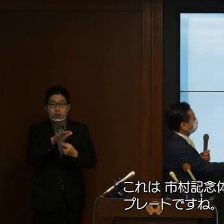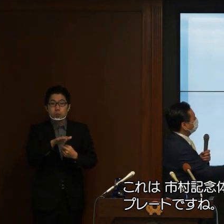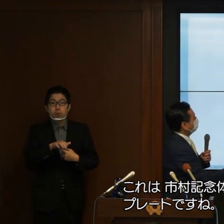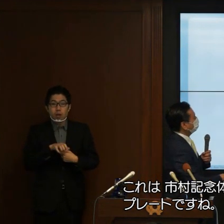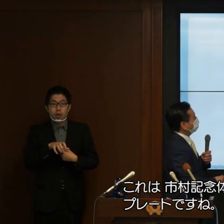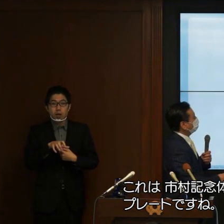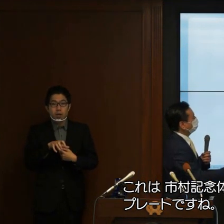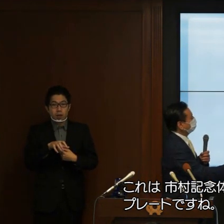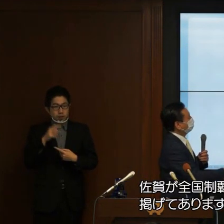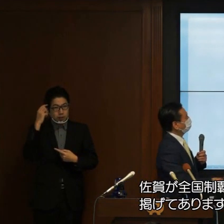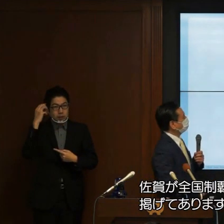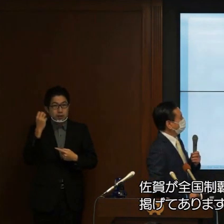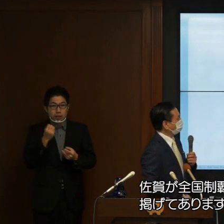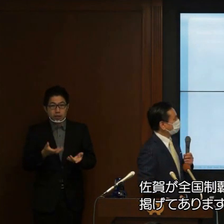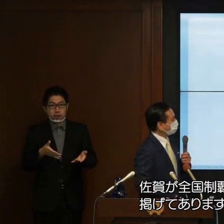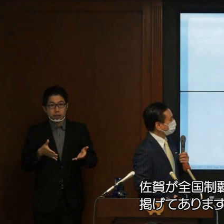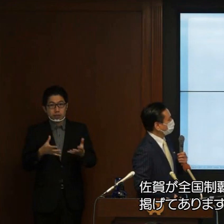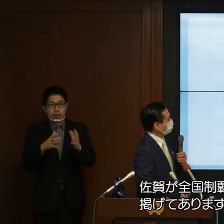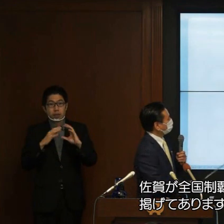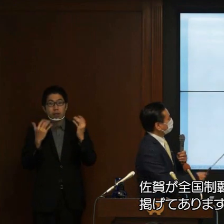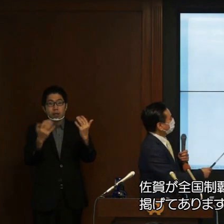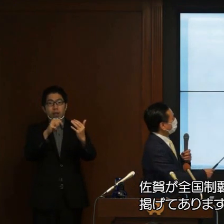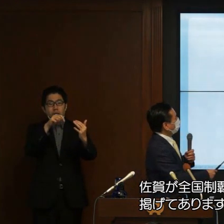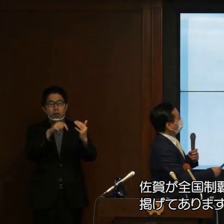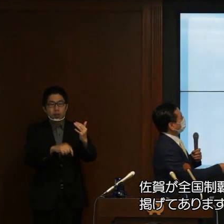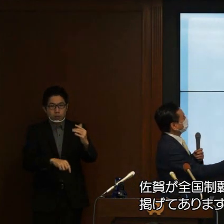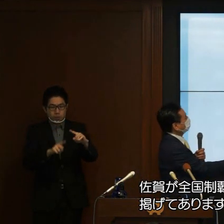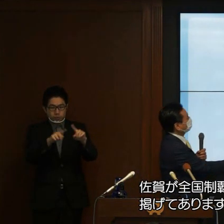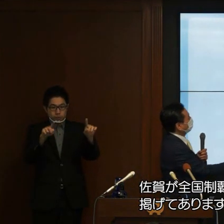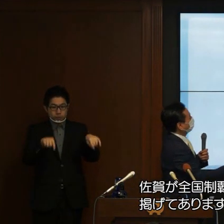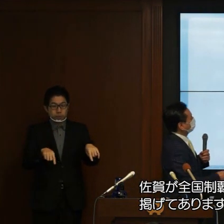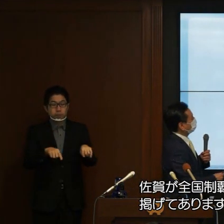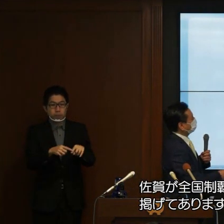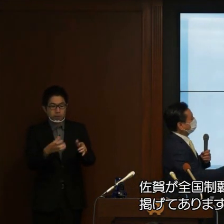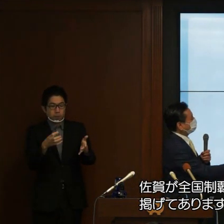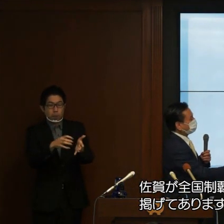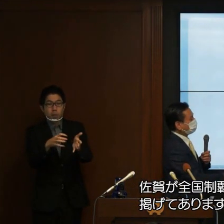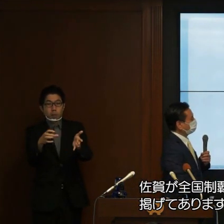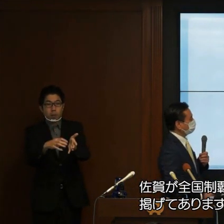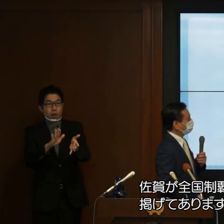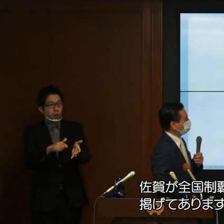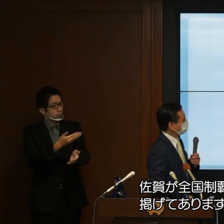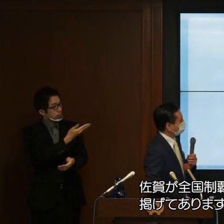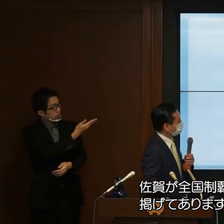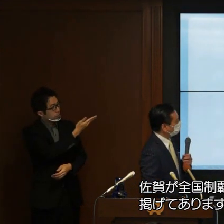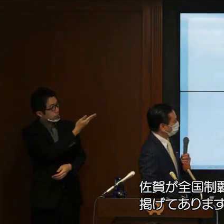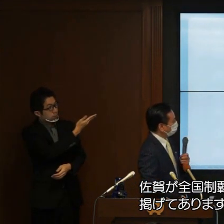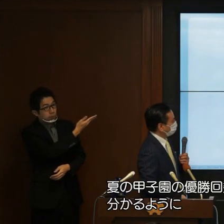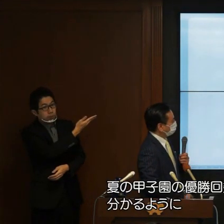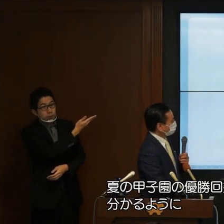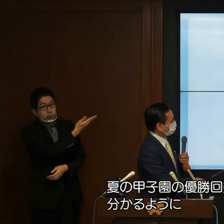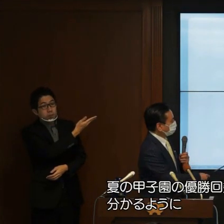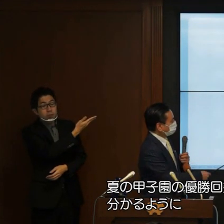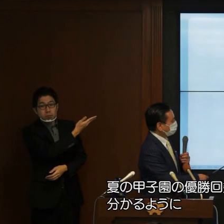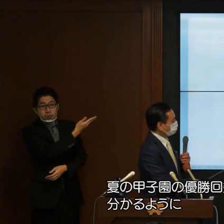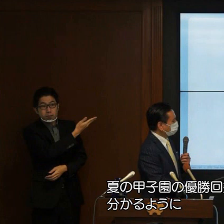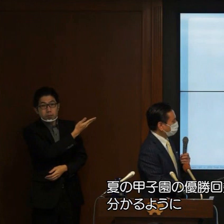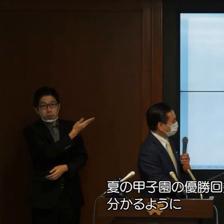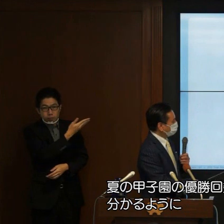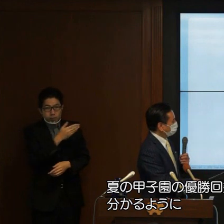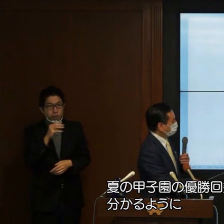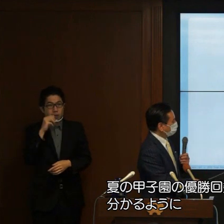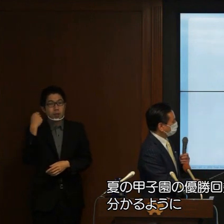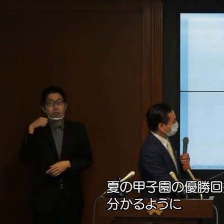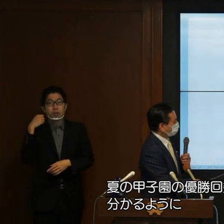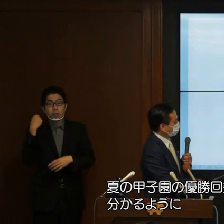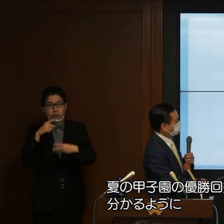ですね、2枚佐賀が優勝した、全国制覇をした2枚が掲げてありますけれども、夏の甲子園の優勝